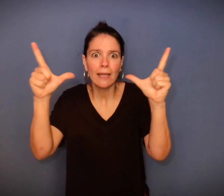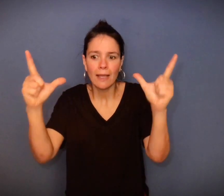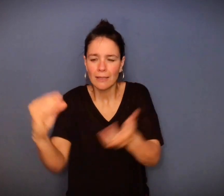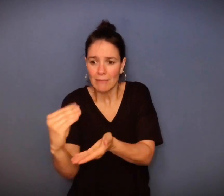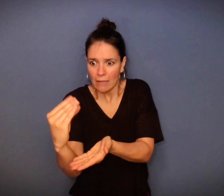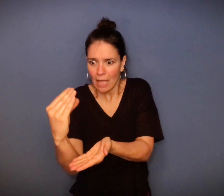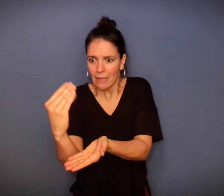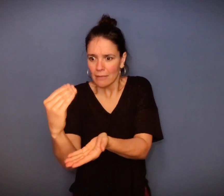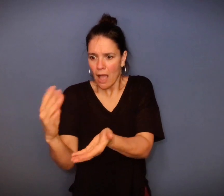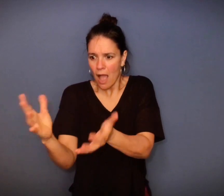Lorsqu'il se réveilla,